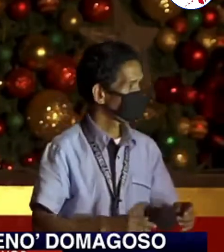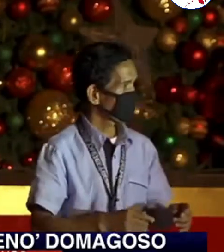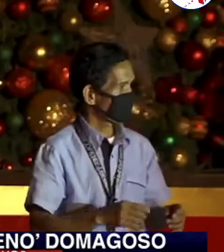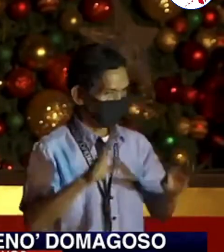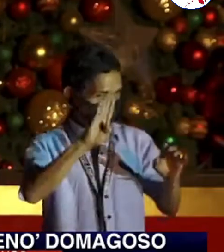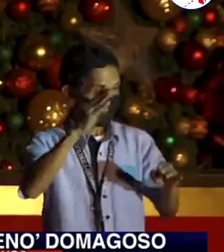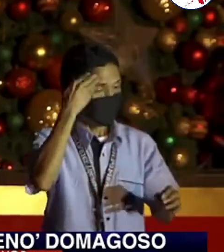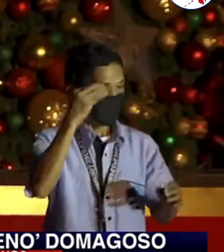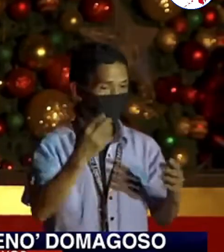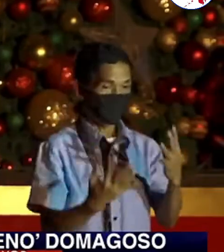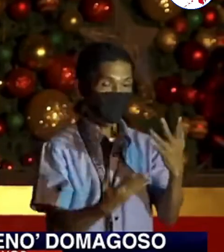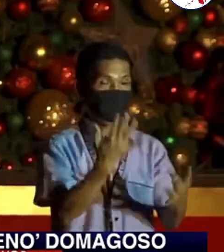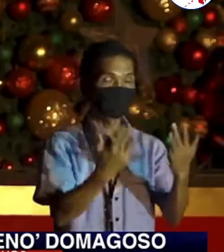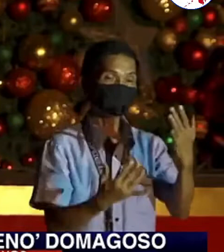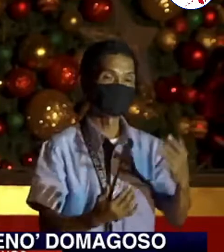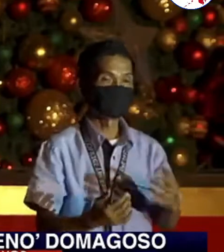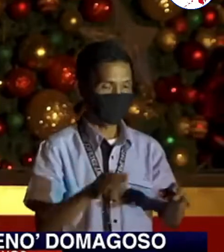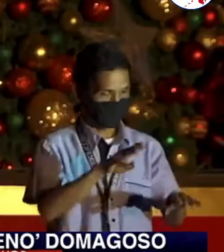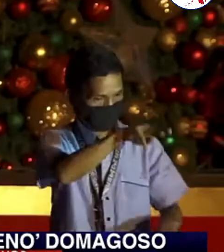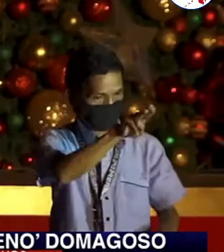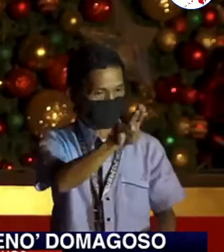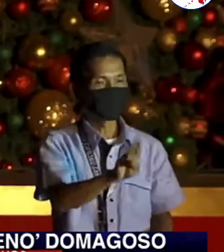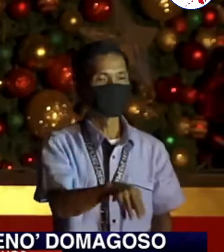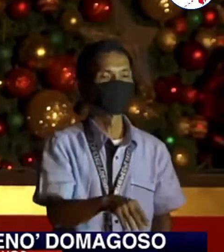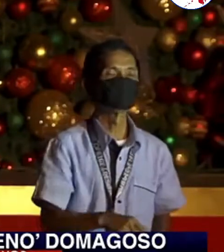Bureau of Fire, Manila,